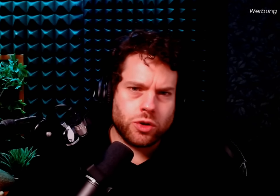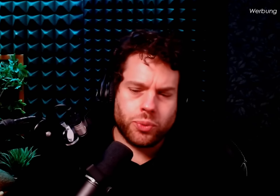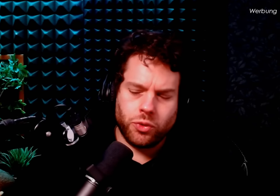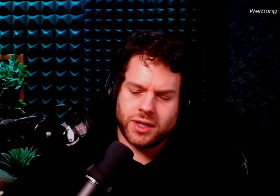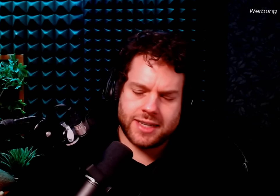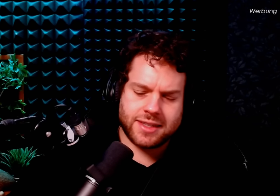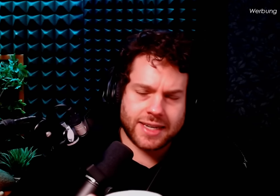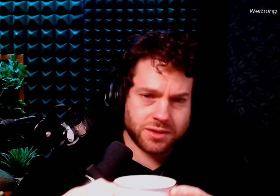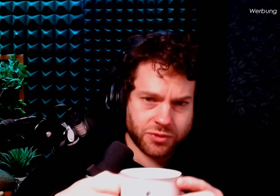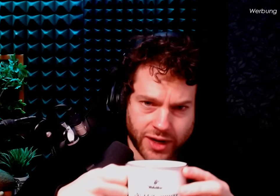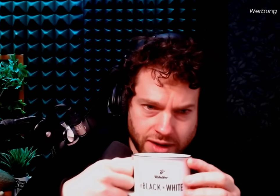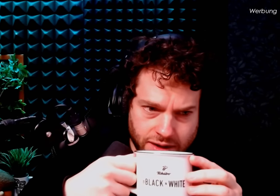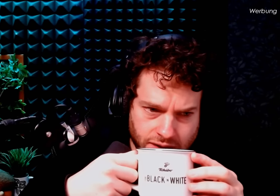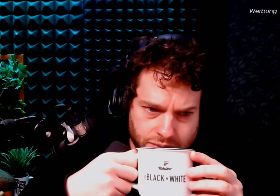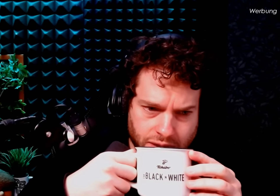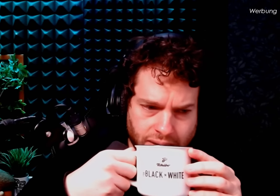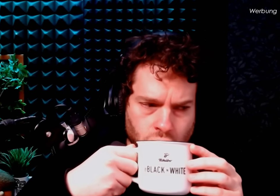schöne, brühend heiße Tasse, äh, gemacht.